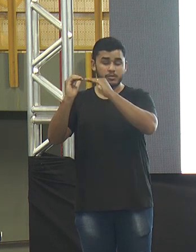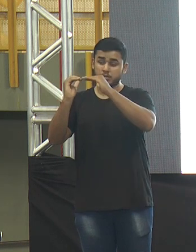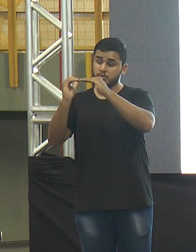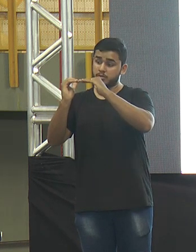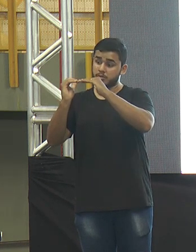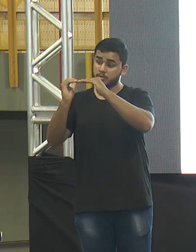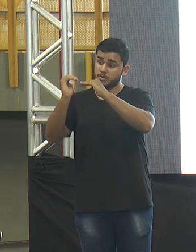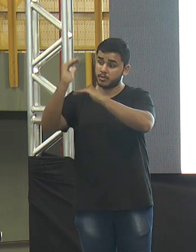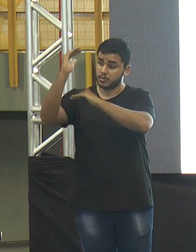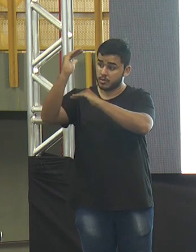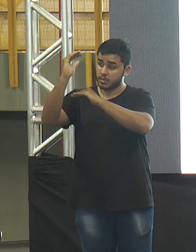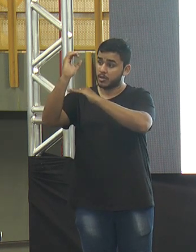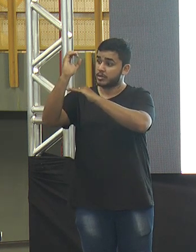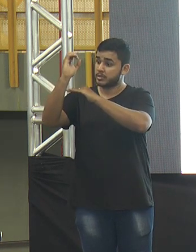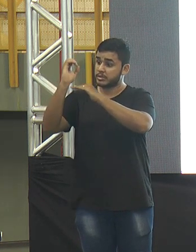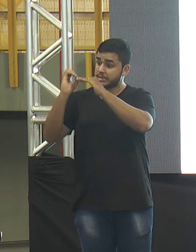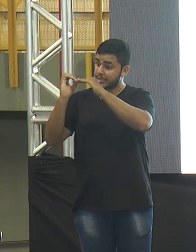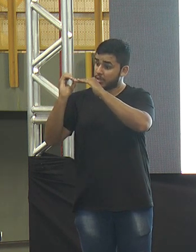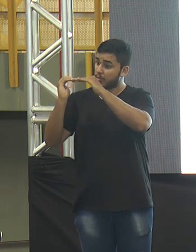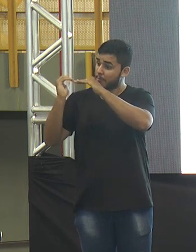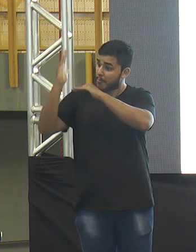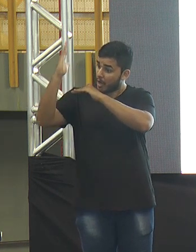ΔH maior que zero,